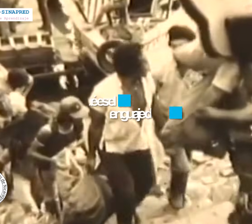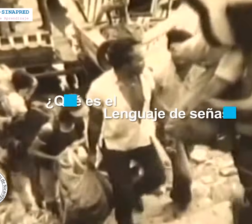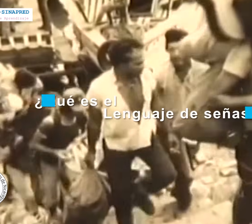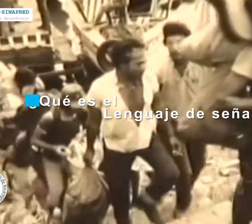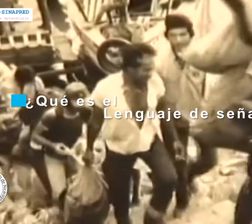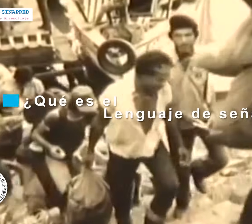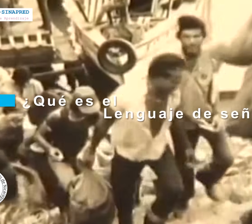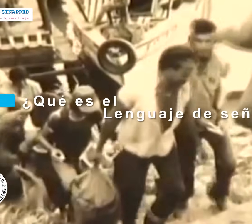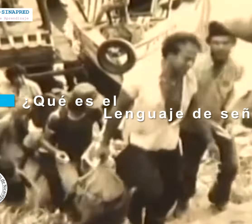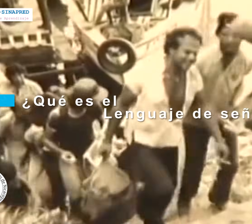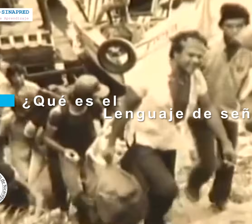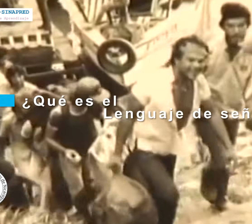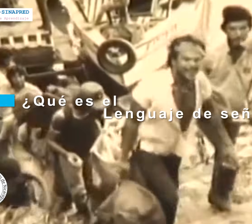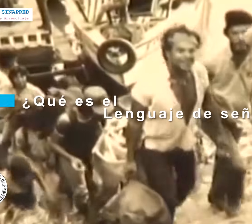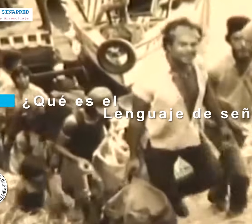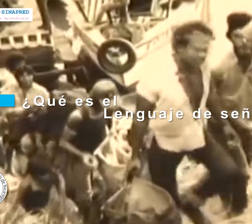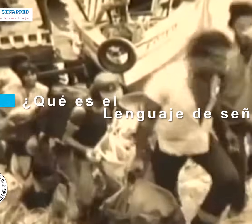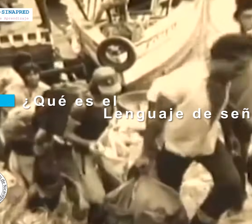¿Qué es el lenguaje de señas?